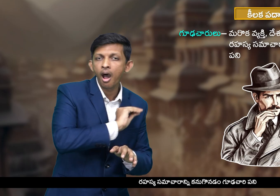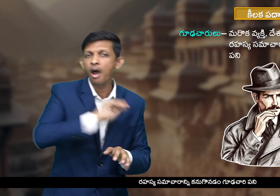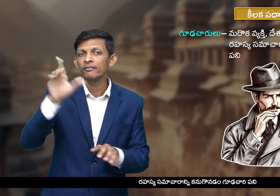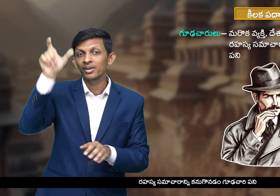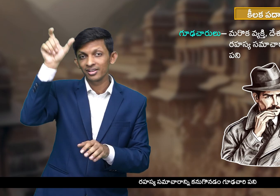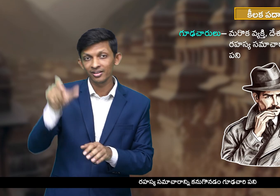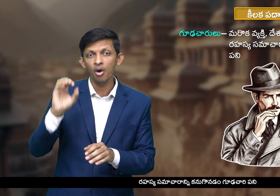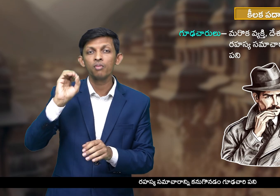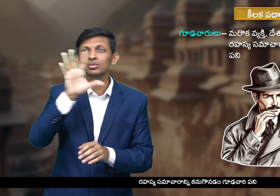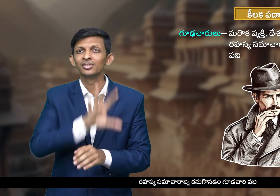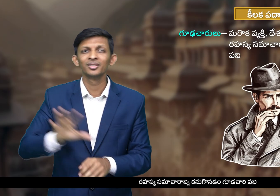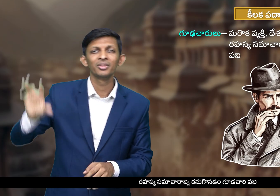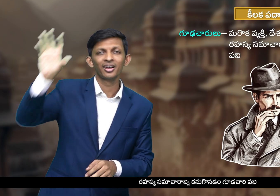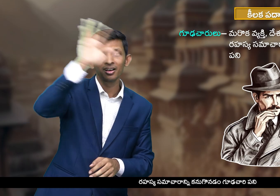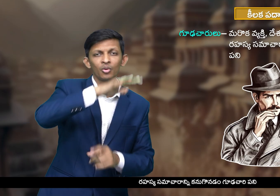పని.